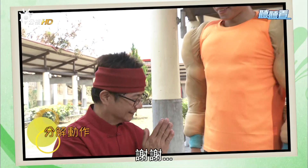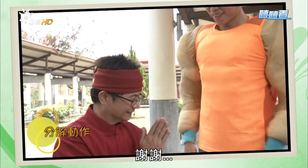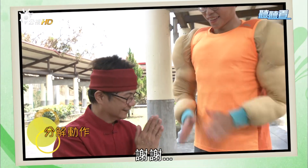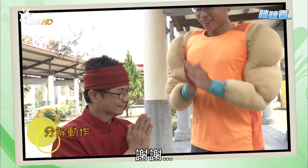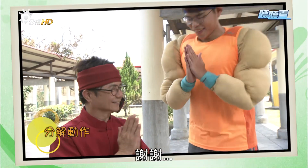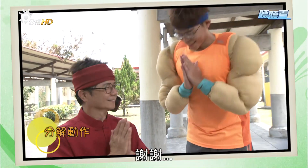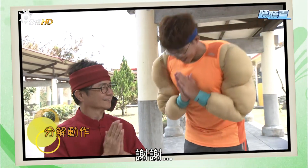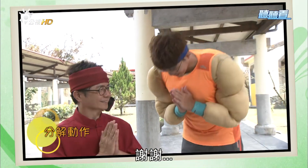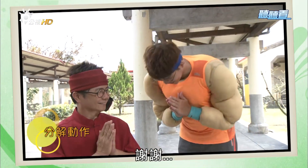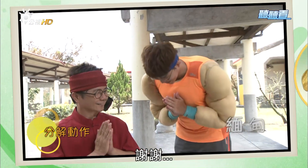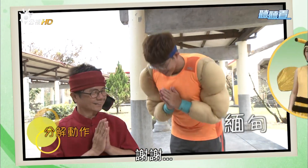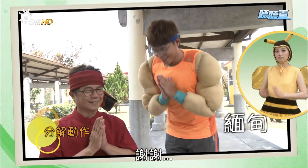谢谢， 谢谢。